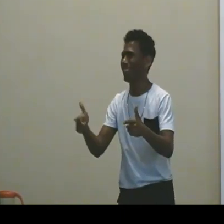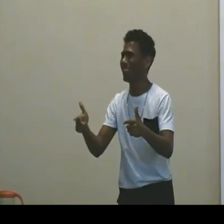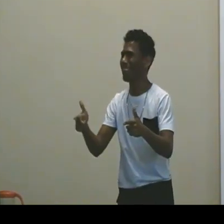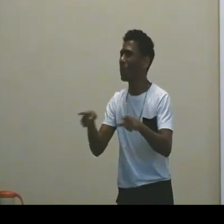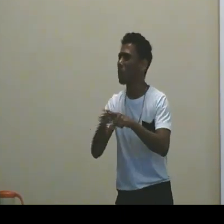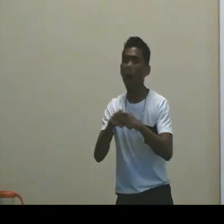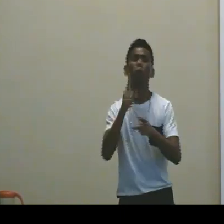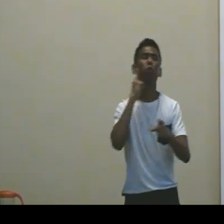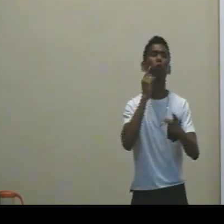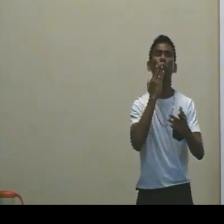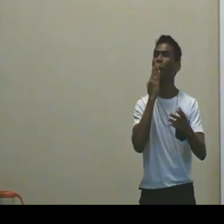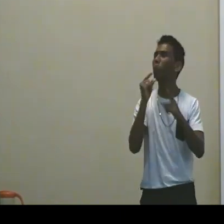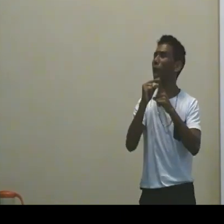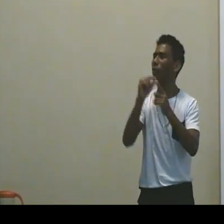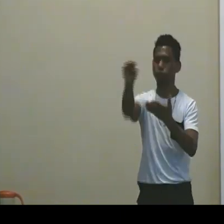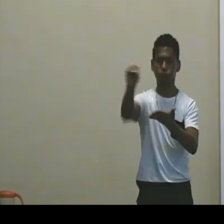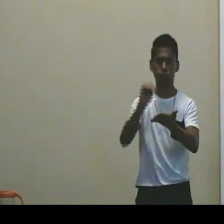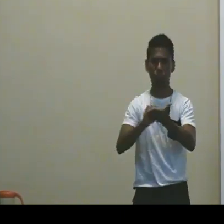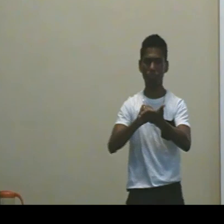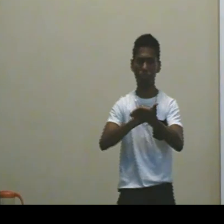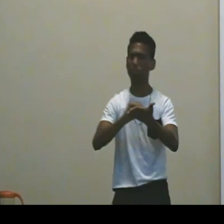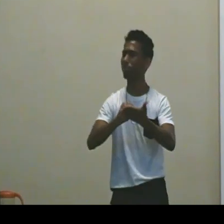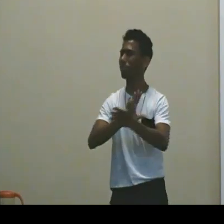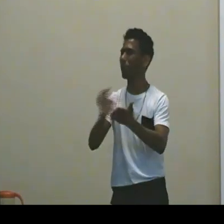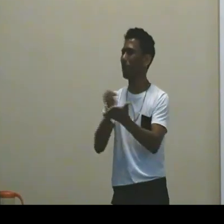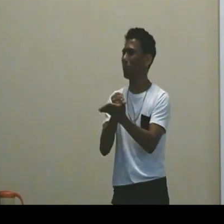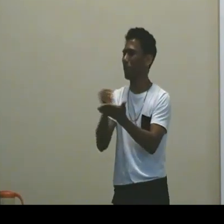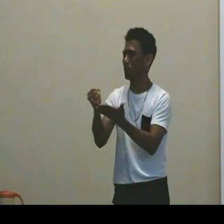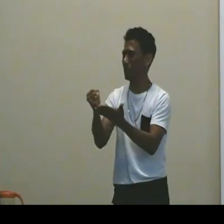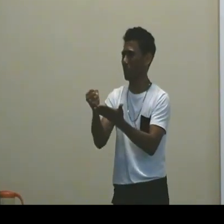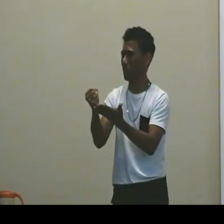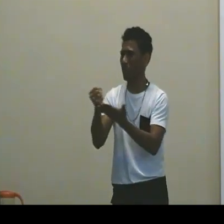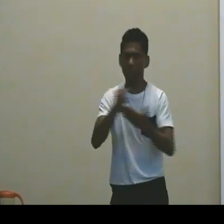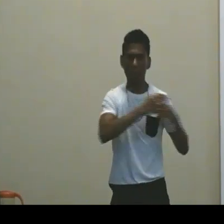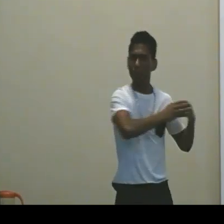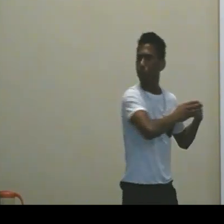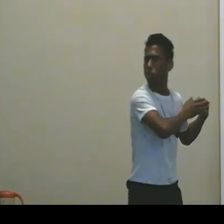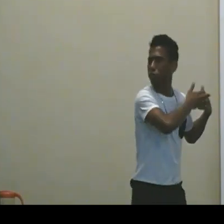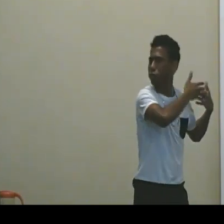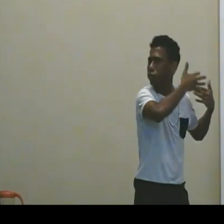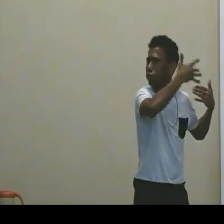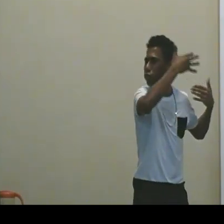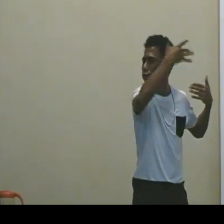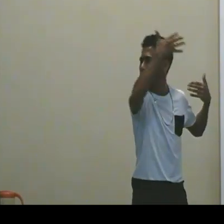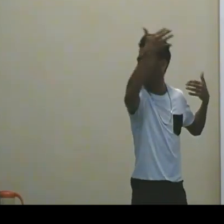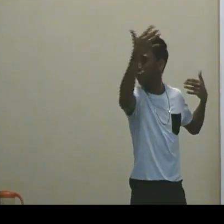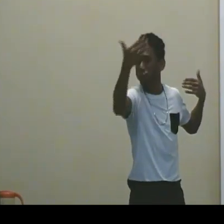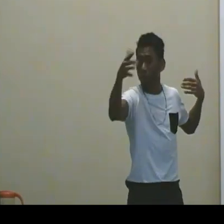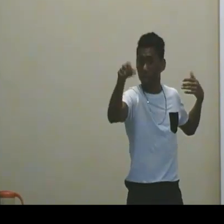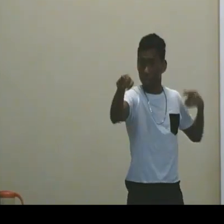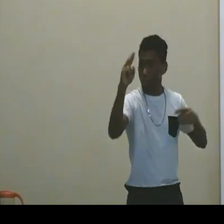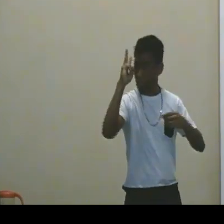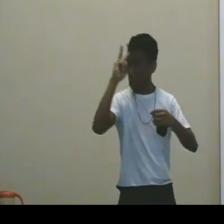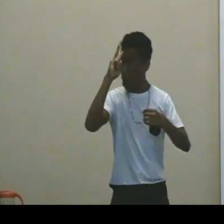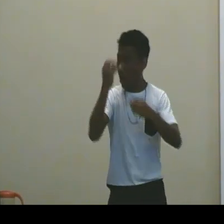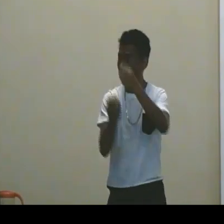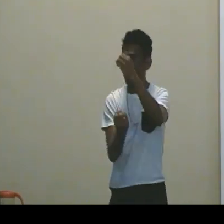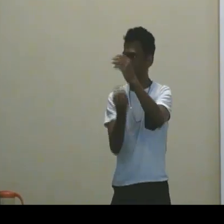não havia pesquisa sobre os surdos, o porquê. Então, o registro, em respeito ao registro que estava lá, a gente